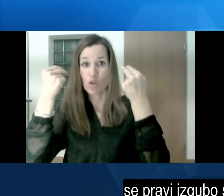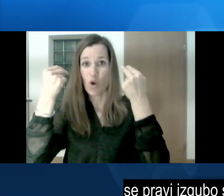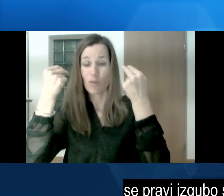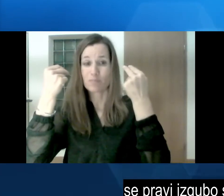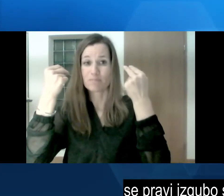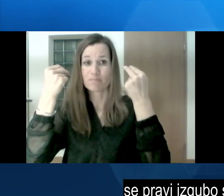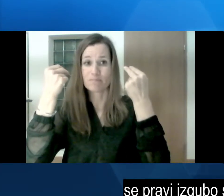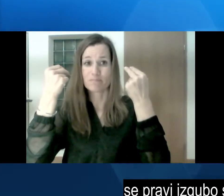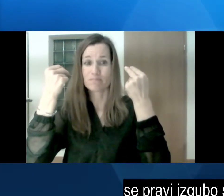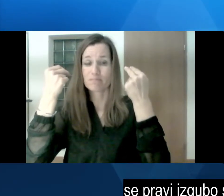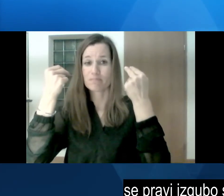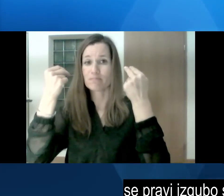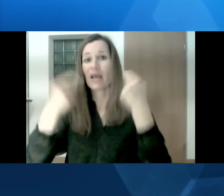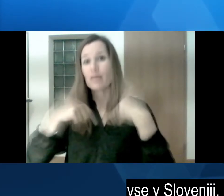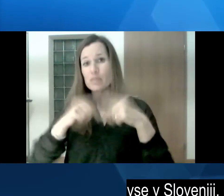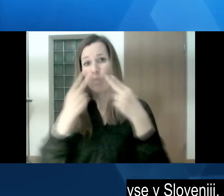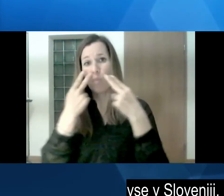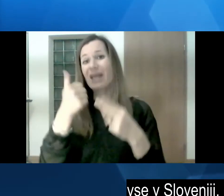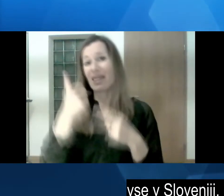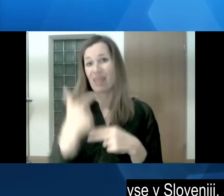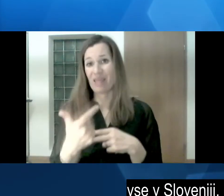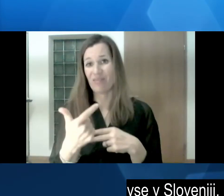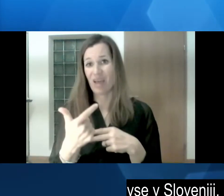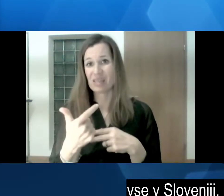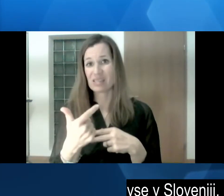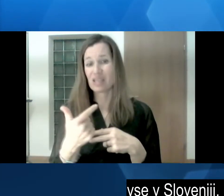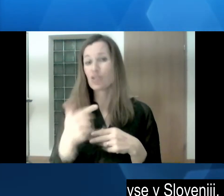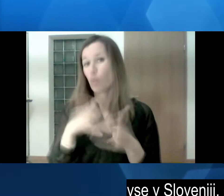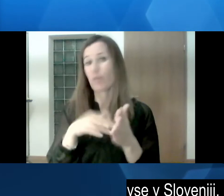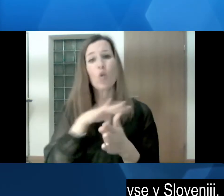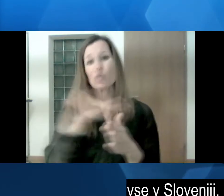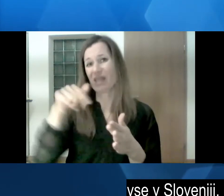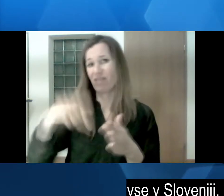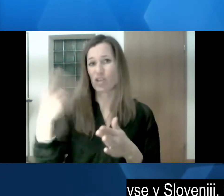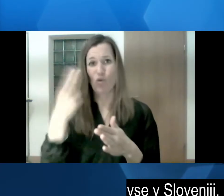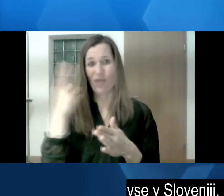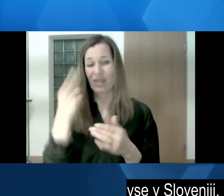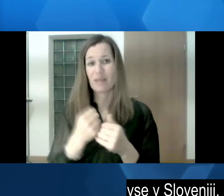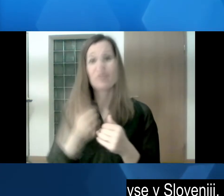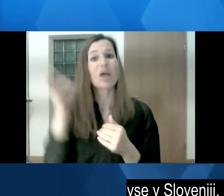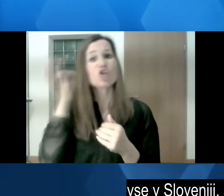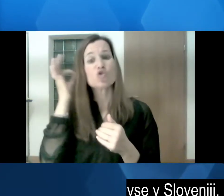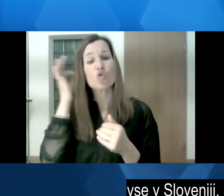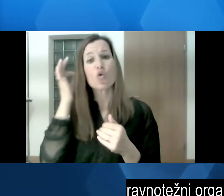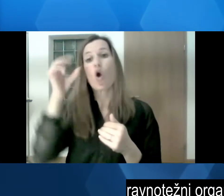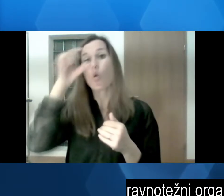smo jih pogledali 21, praktično vse v Sloveniji. Sluh, okulistični pregled, genetsko testiranje,